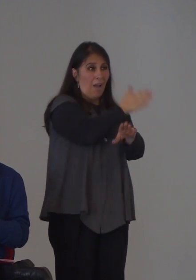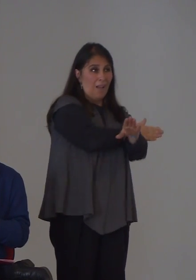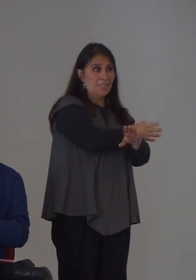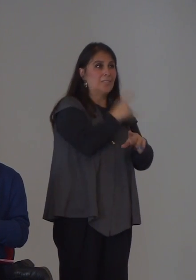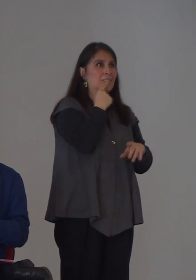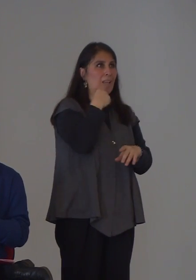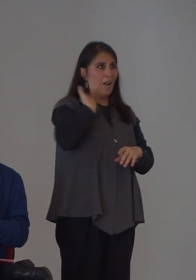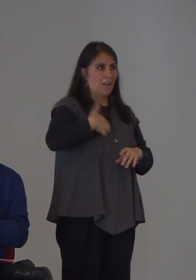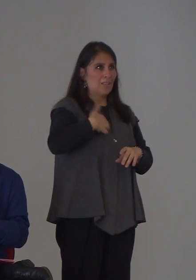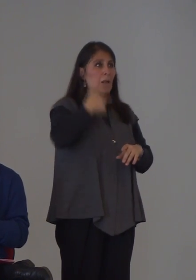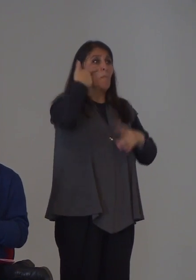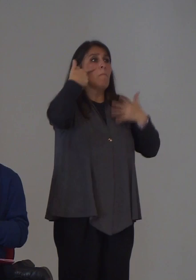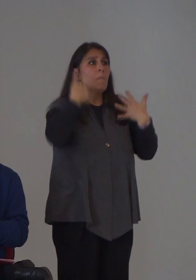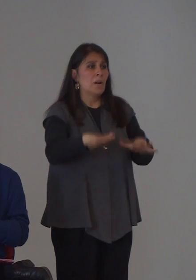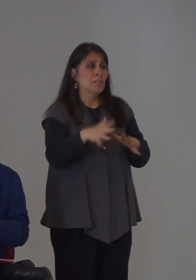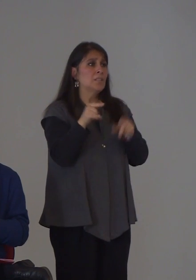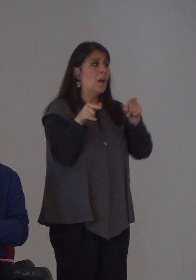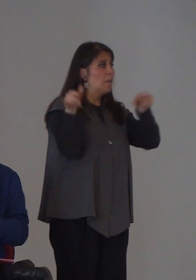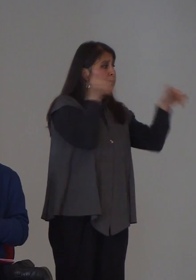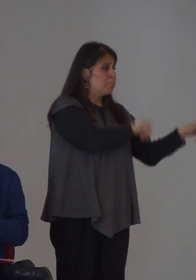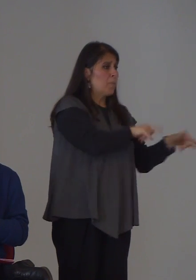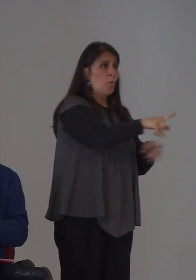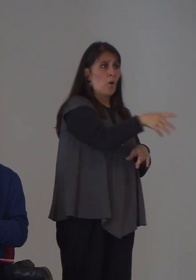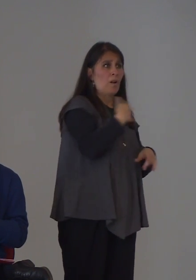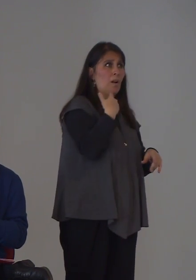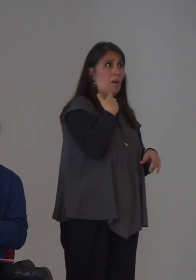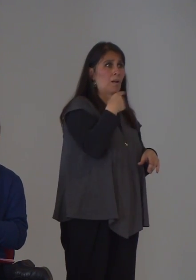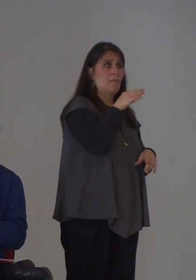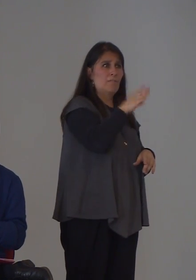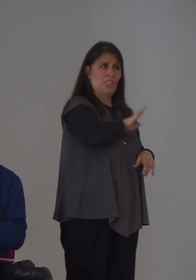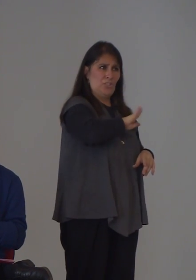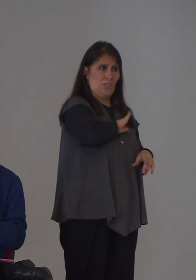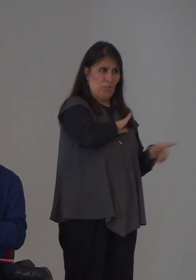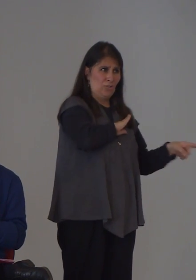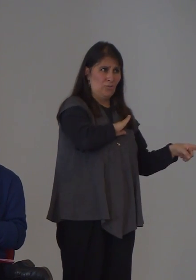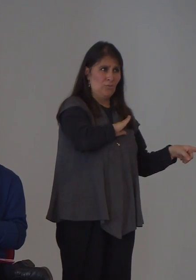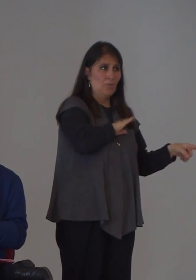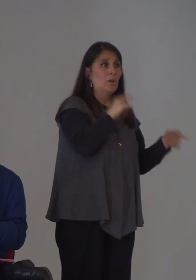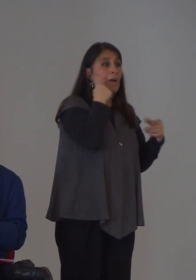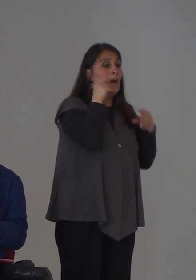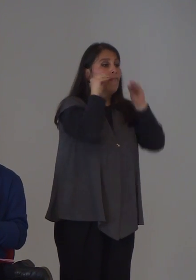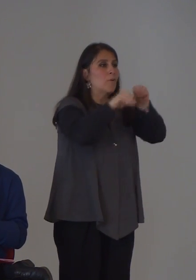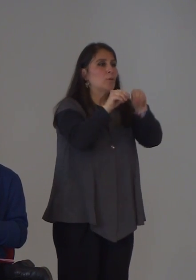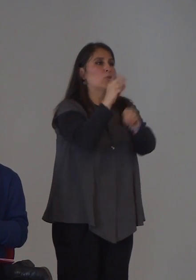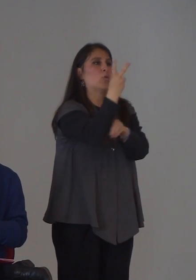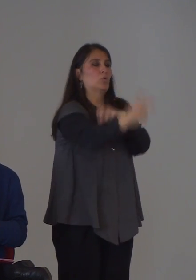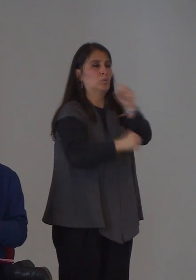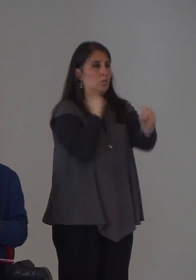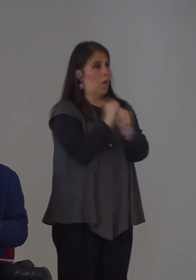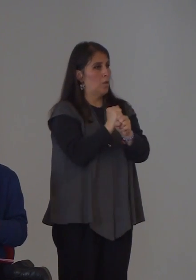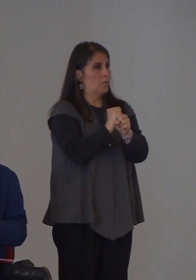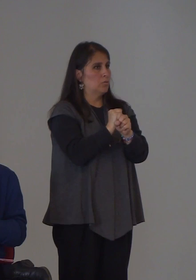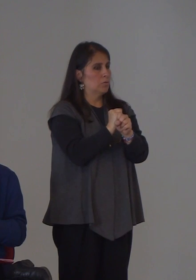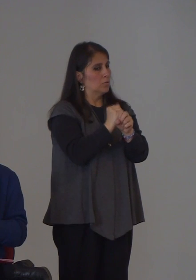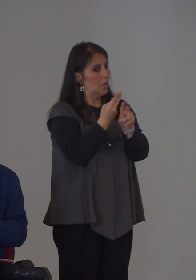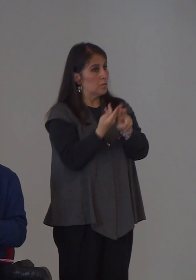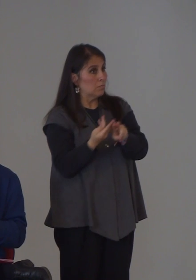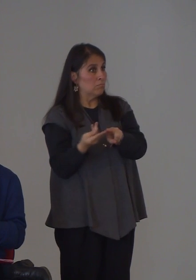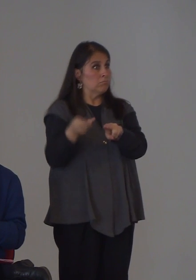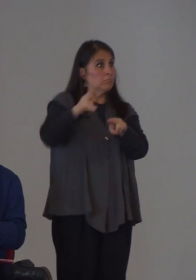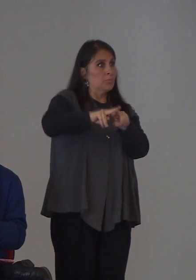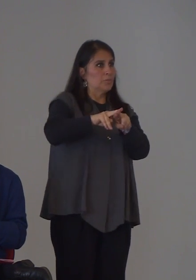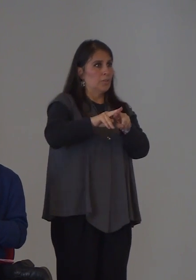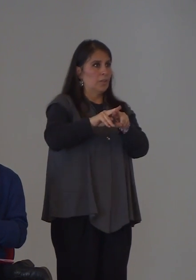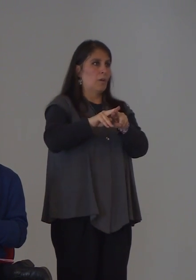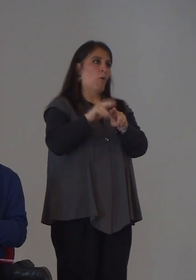a la escuela secundaria, eran materias anuales, duraba 2 o 3 años la formación, lo que se hizo fue sumarle un